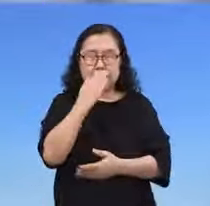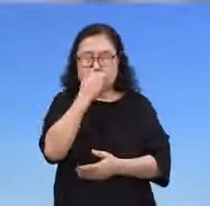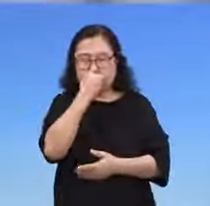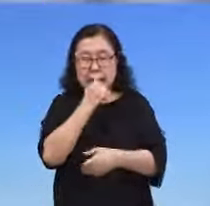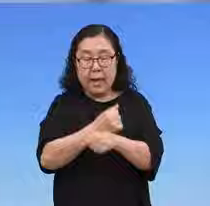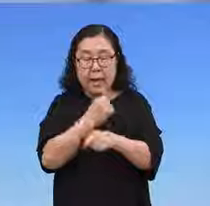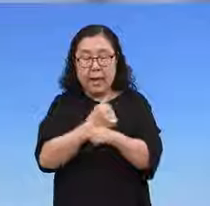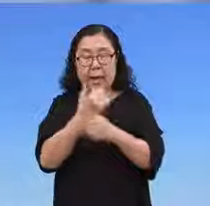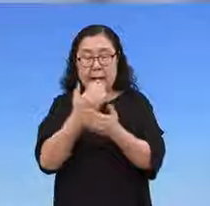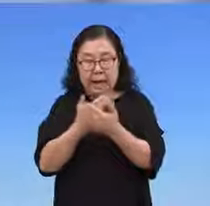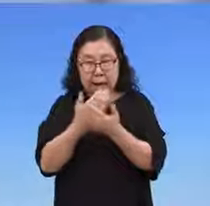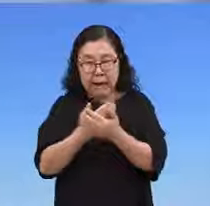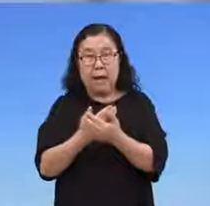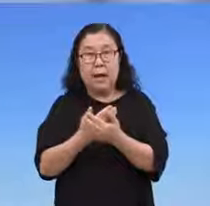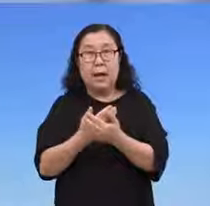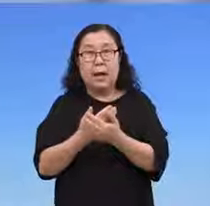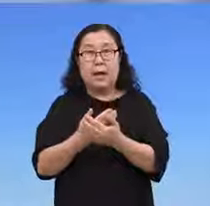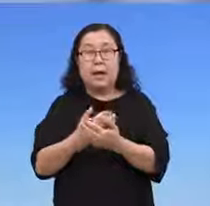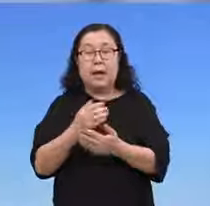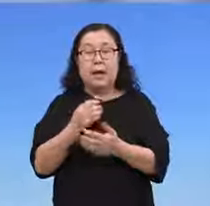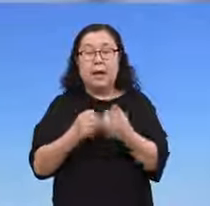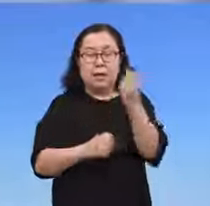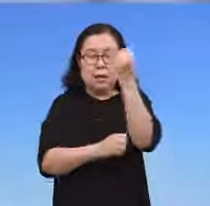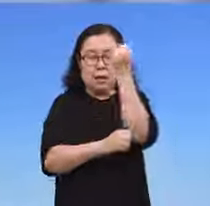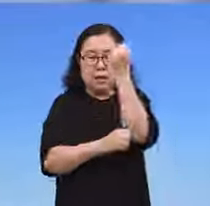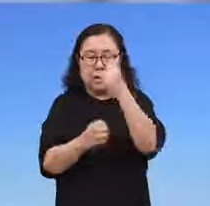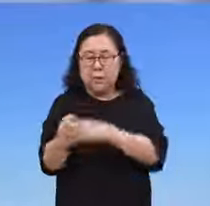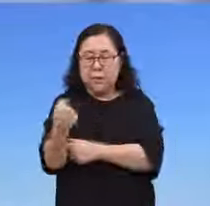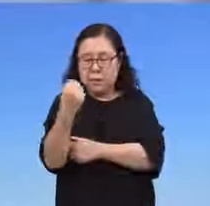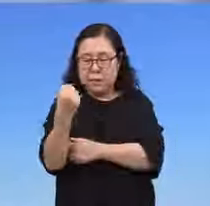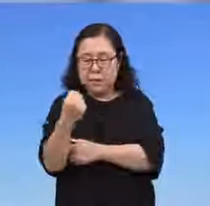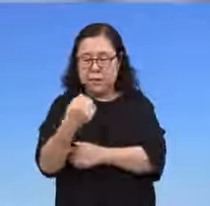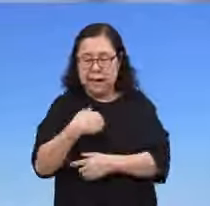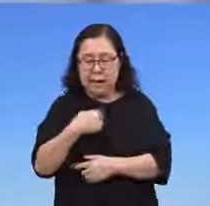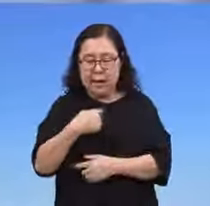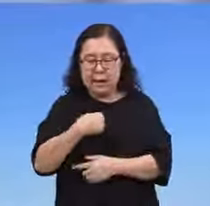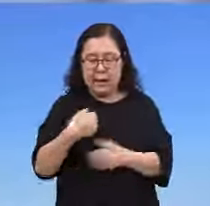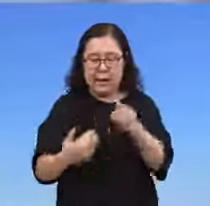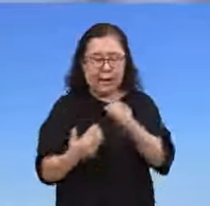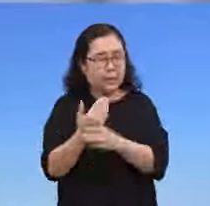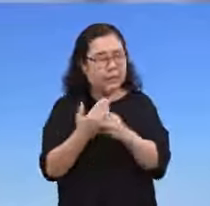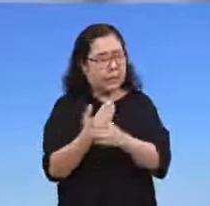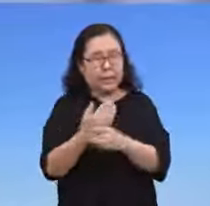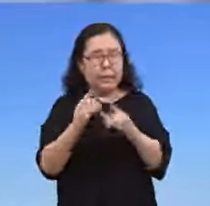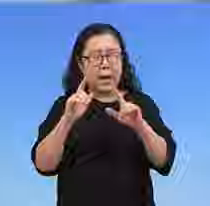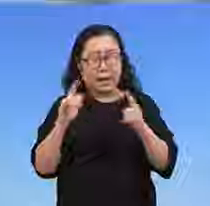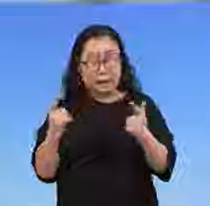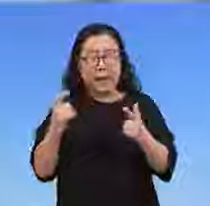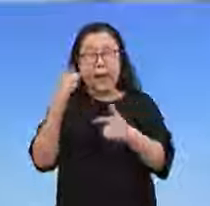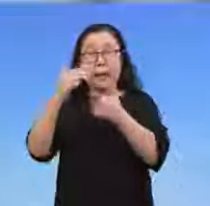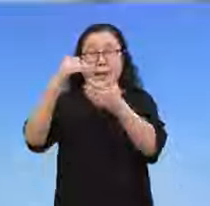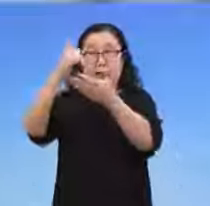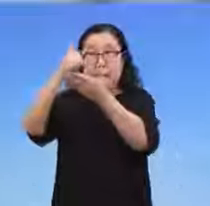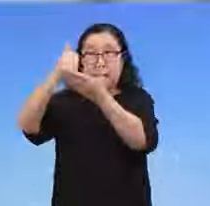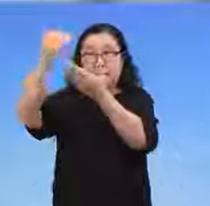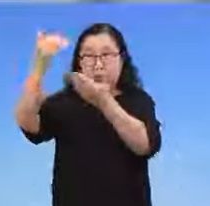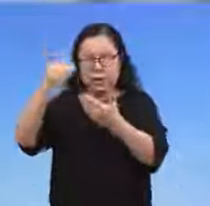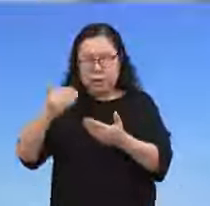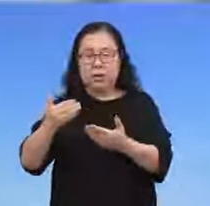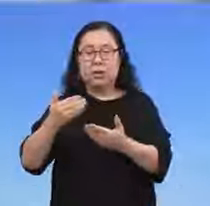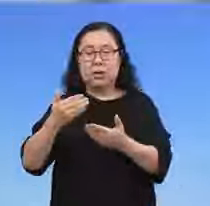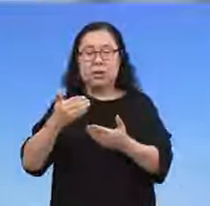원천이 자기로부터 나오는 게 아니라는 건 하나님께로부터 나온다는 걸 철저하게 인식하고 계셨다는 거 아닙니까?